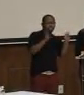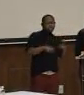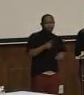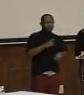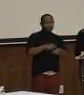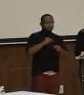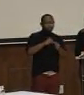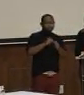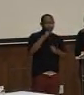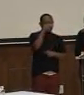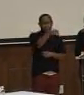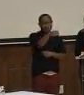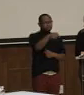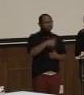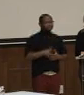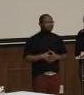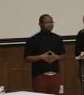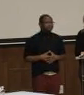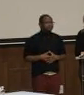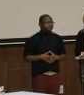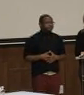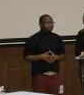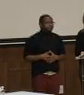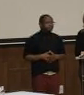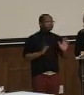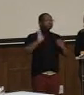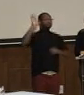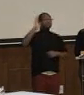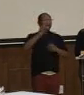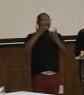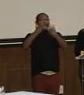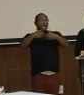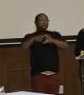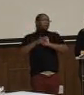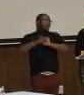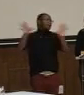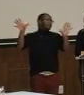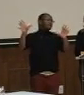fazer o sorteio. Cadê? Ótimo.